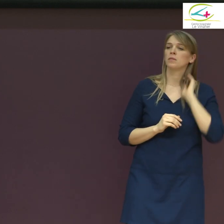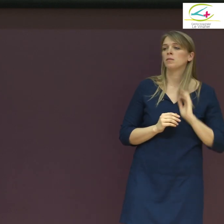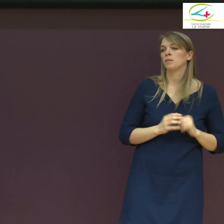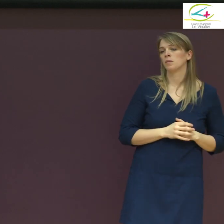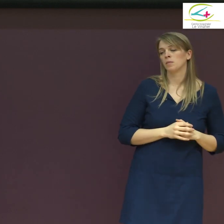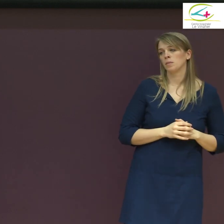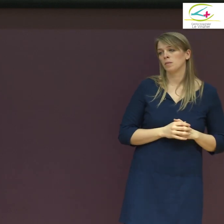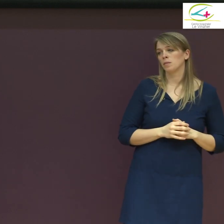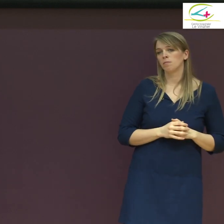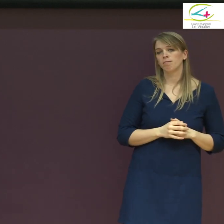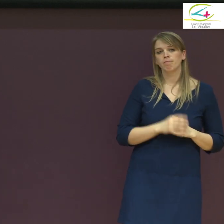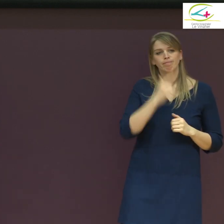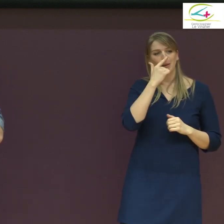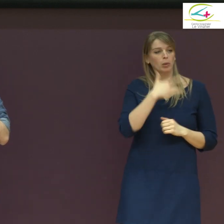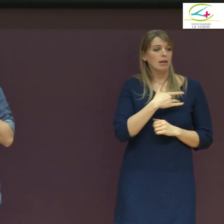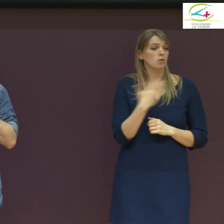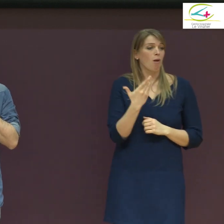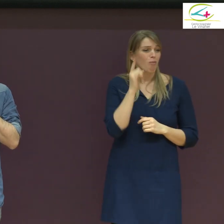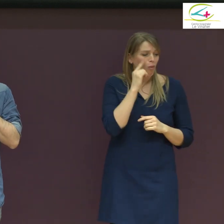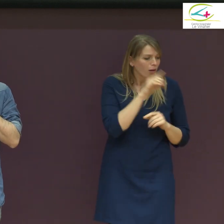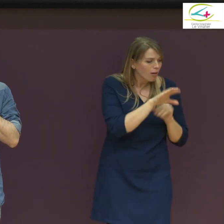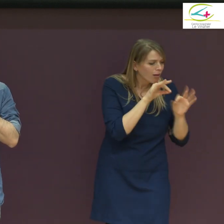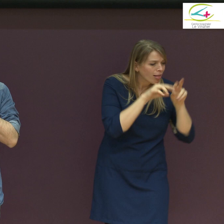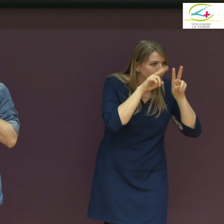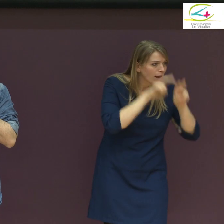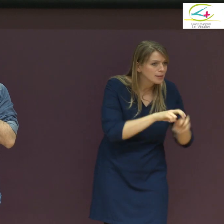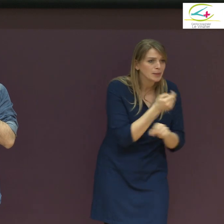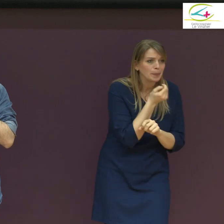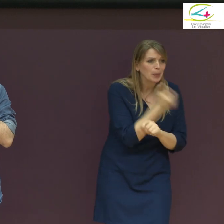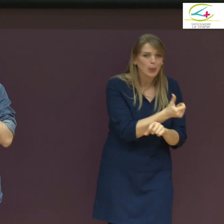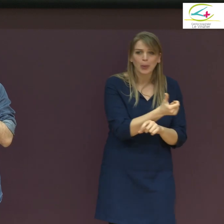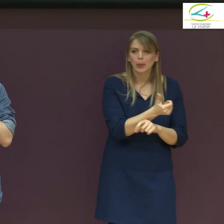parle d'hypothèses parce que ce sont des tout petits échantillons. Et pour,